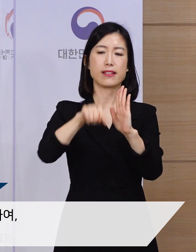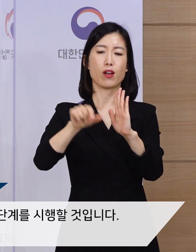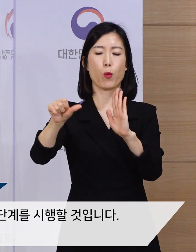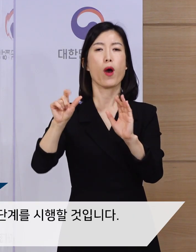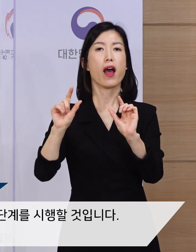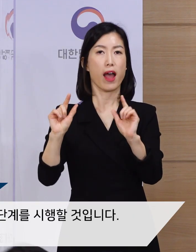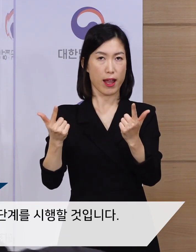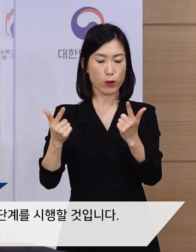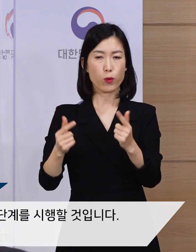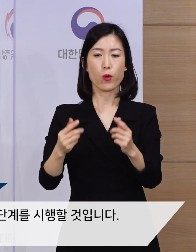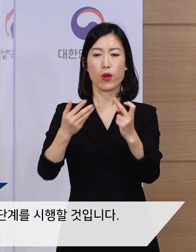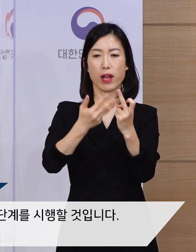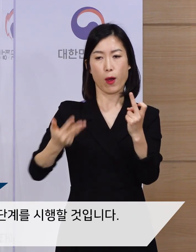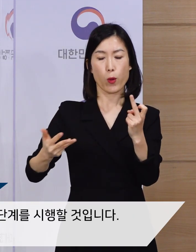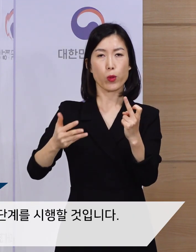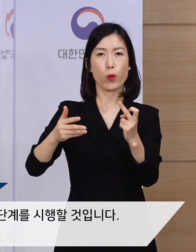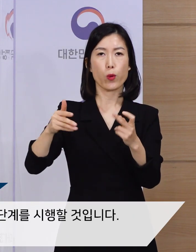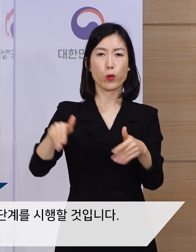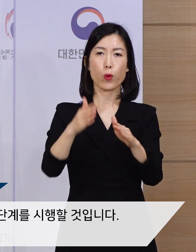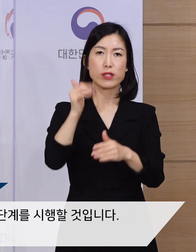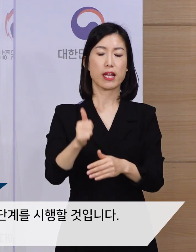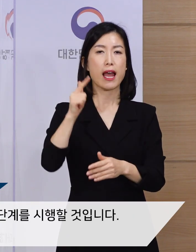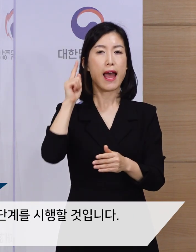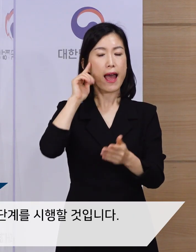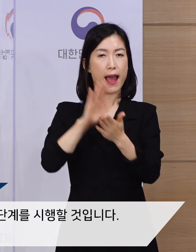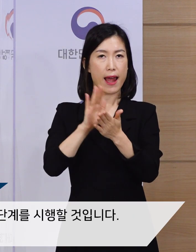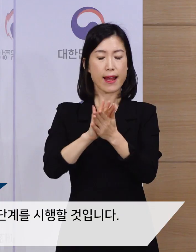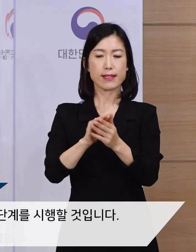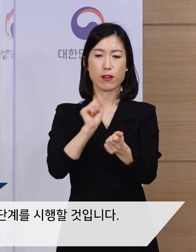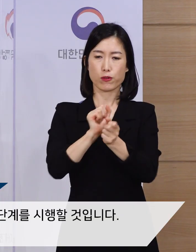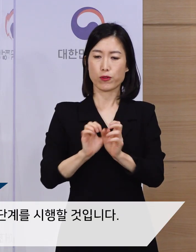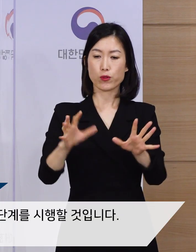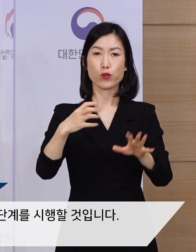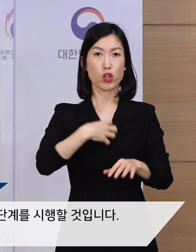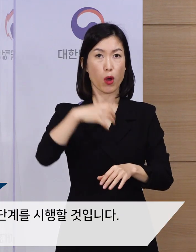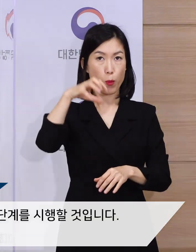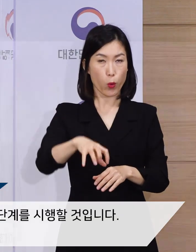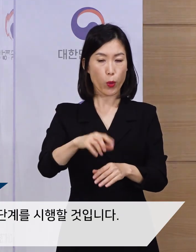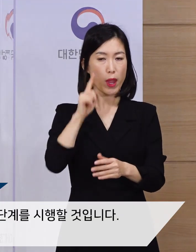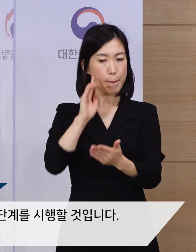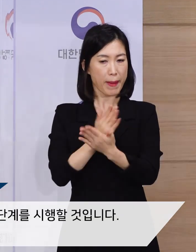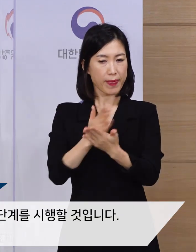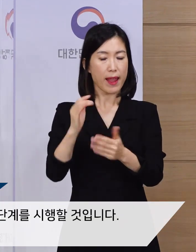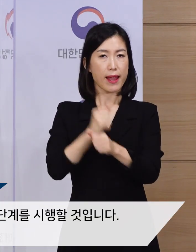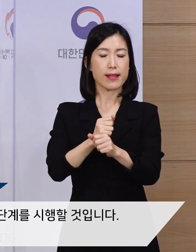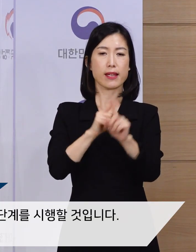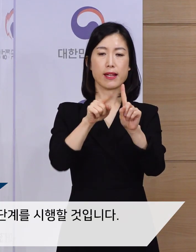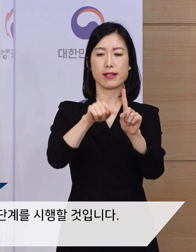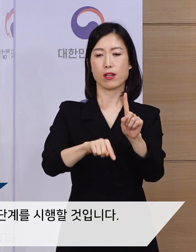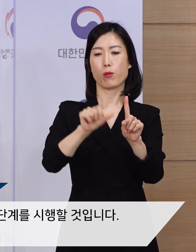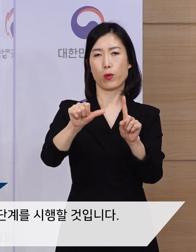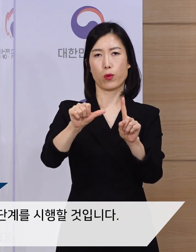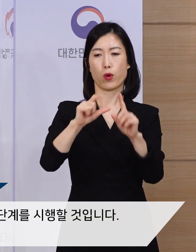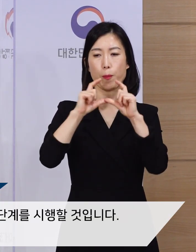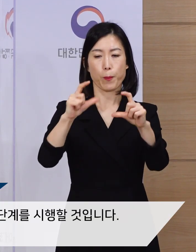않되 강원도가 자체적으로 유행지역을 선정하여 1.5단계를 시행할